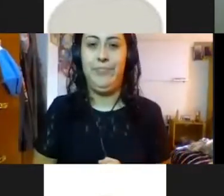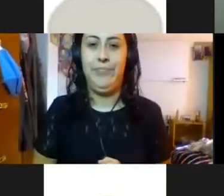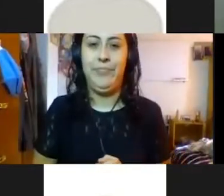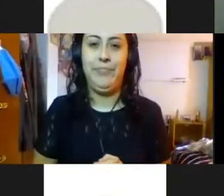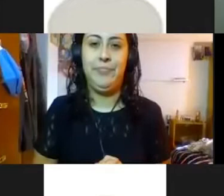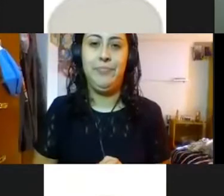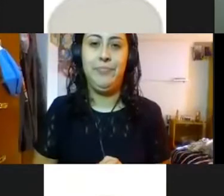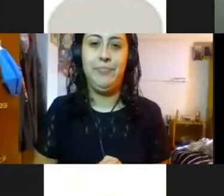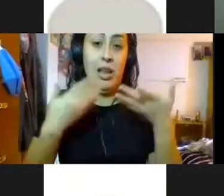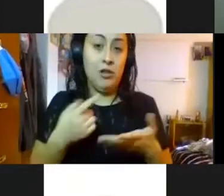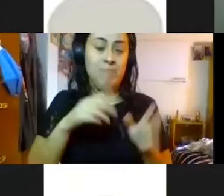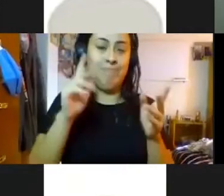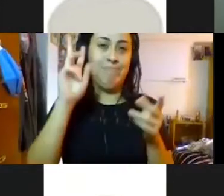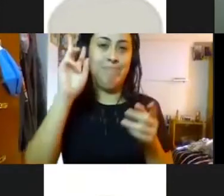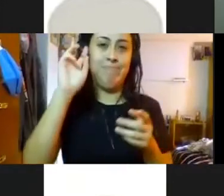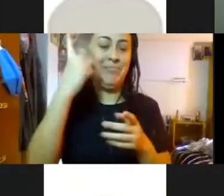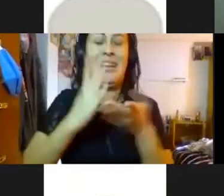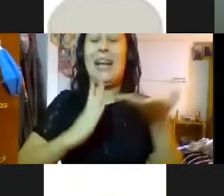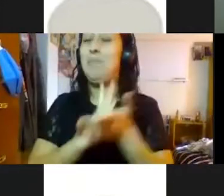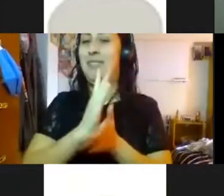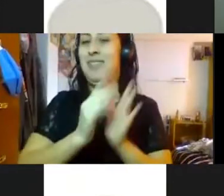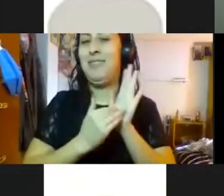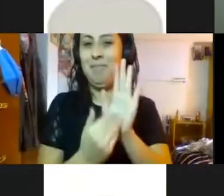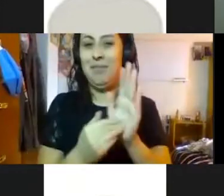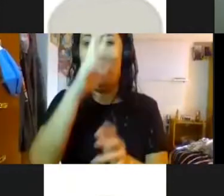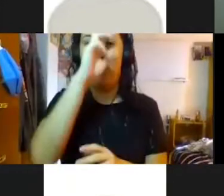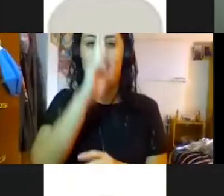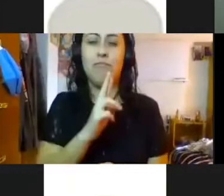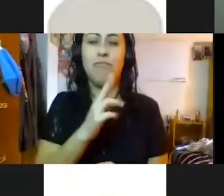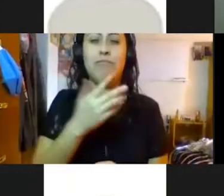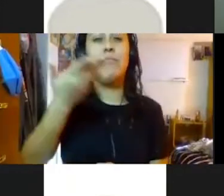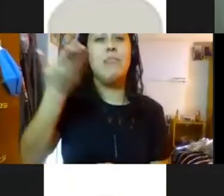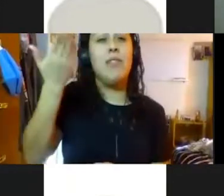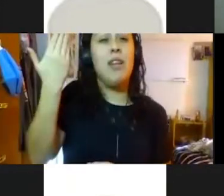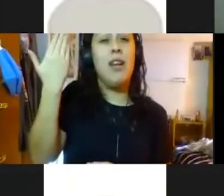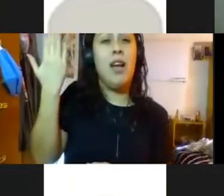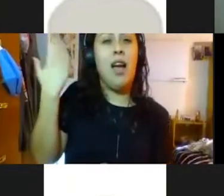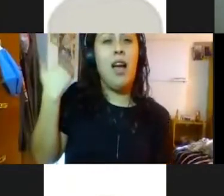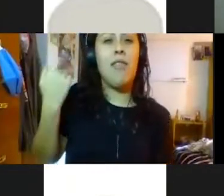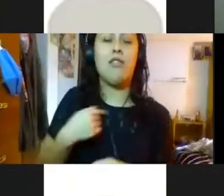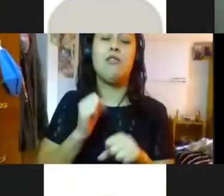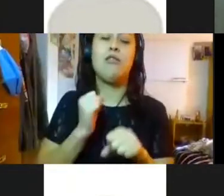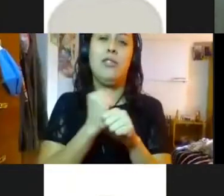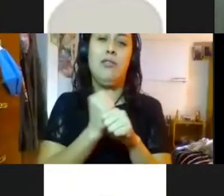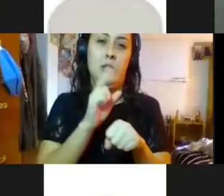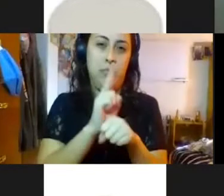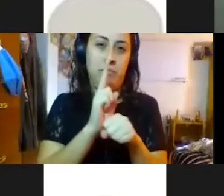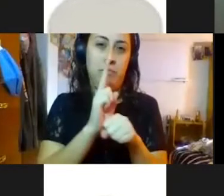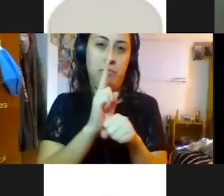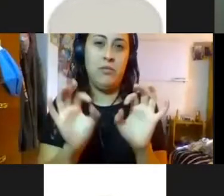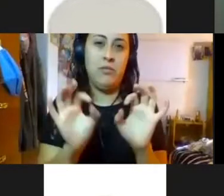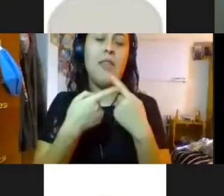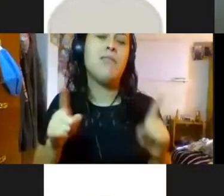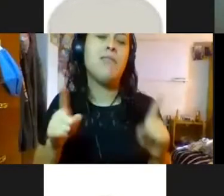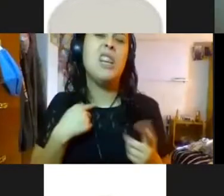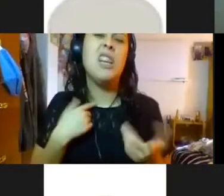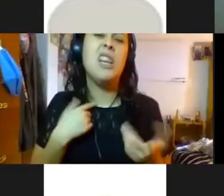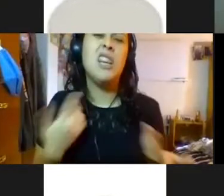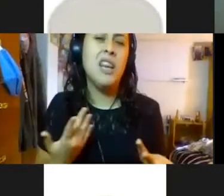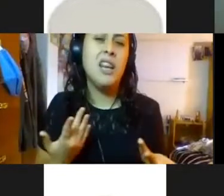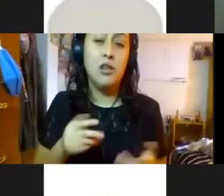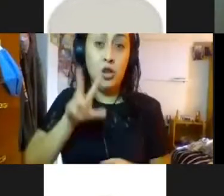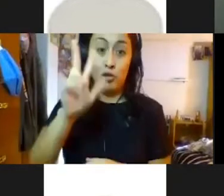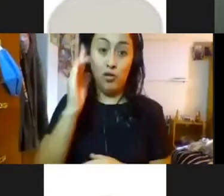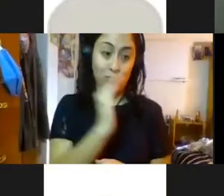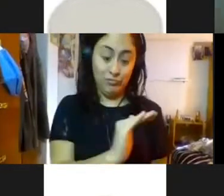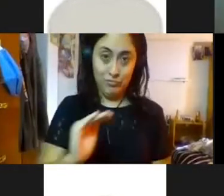Ahora ya me voy al rol actual, digamos, lo que alcancé a desempeñarme como educadora diferencial fue un cambio de recibir a 8 niños con